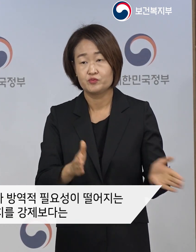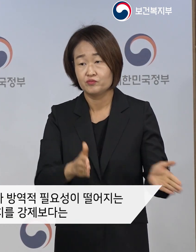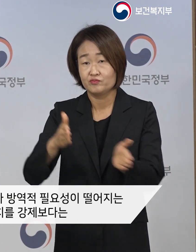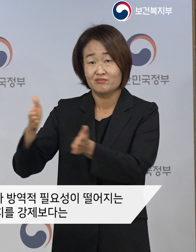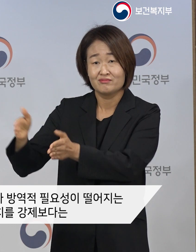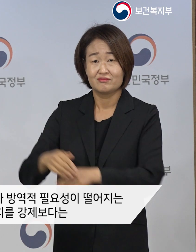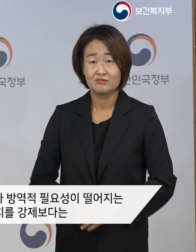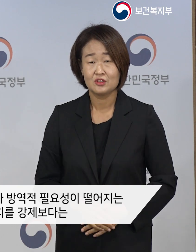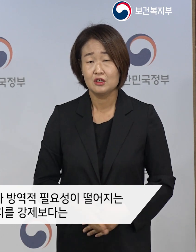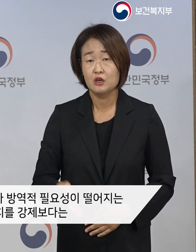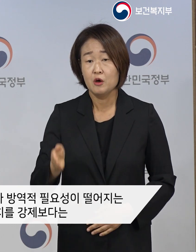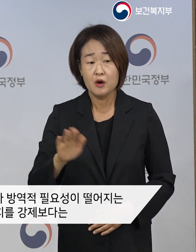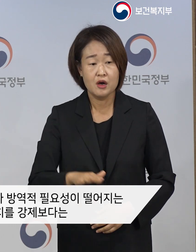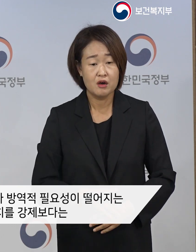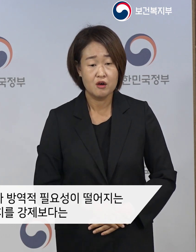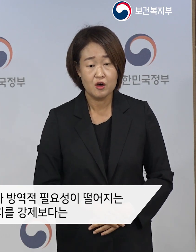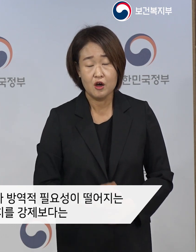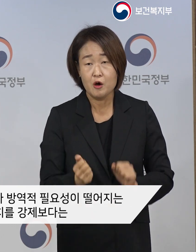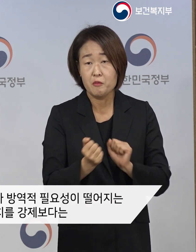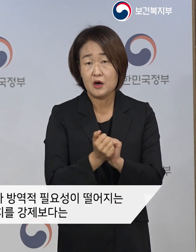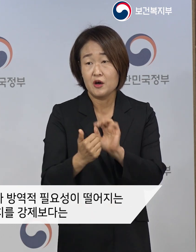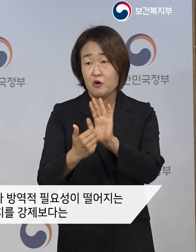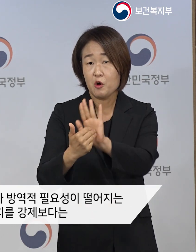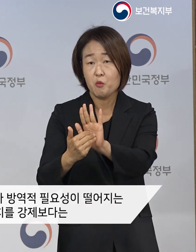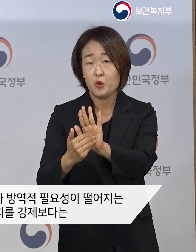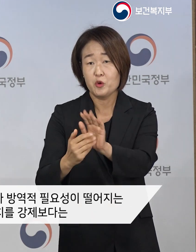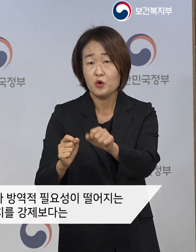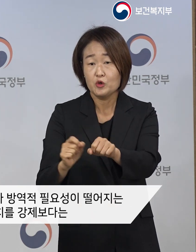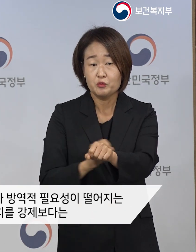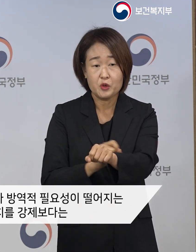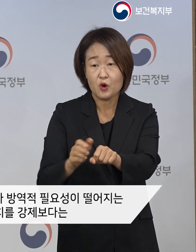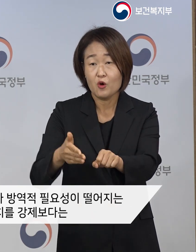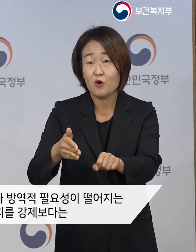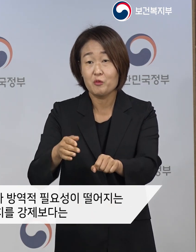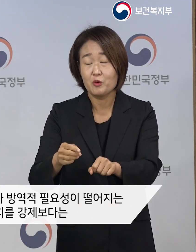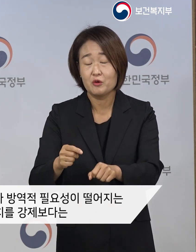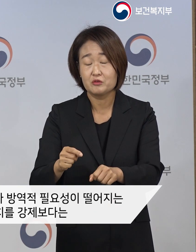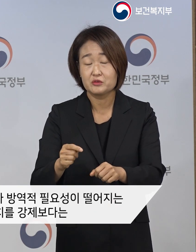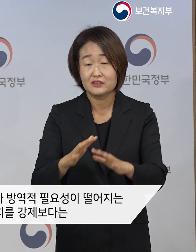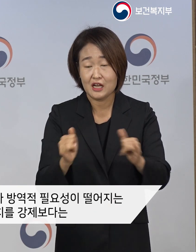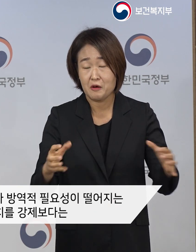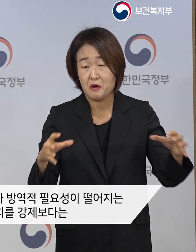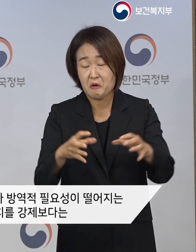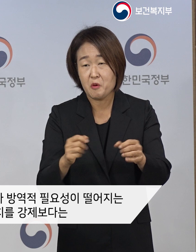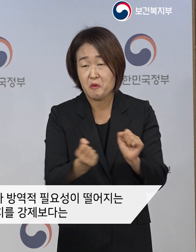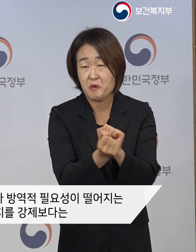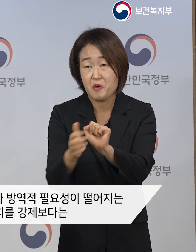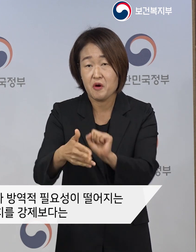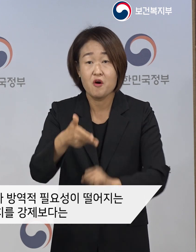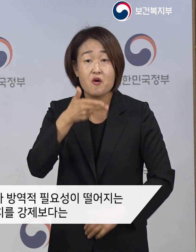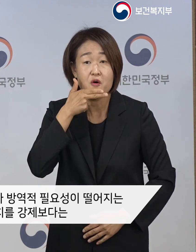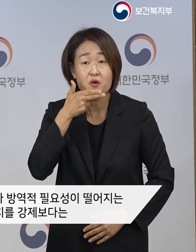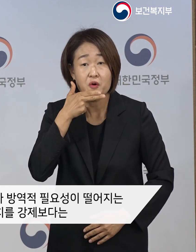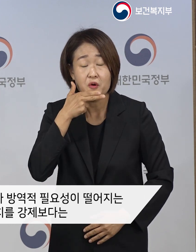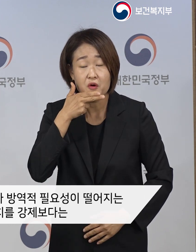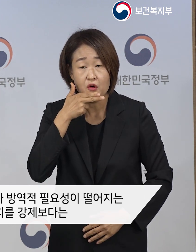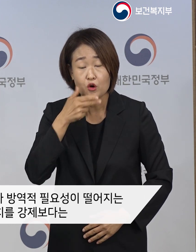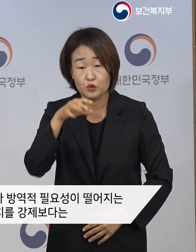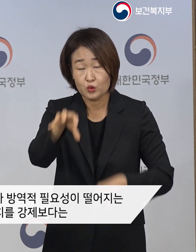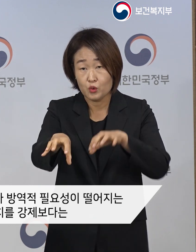수와 집단 감염 사례가 작아 방역적 필요성이 떨어지는 일부 지자체의 경우 2단계 거리두기의